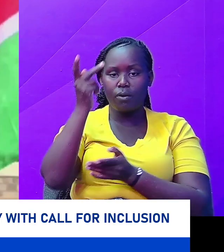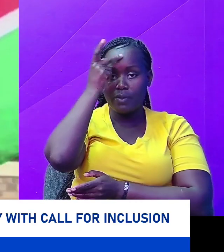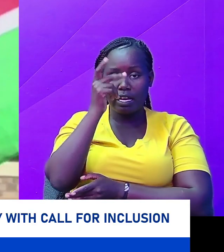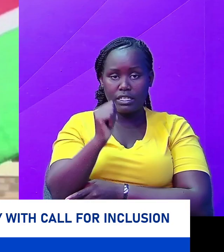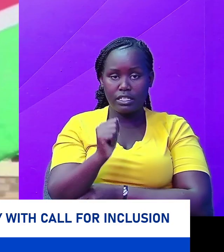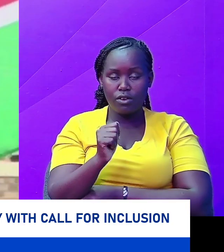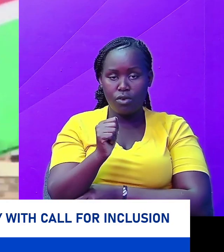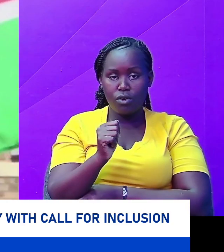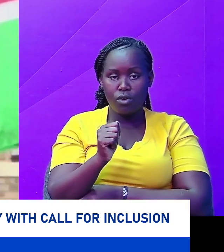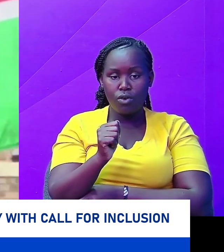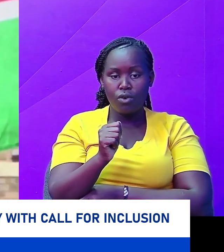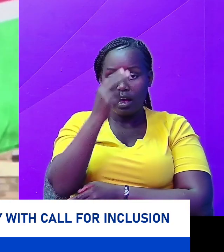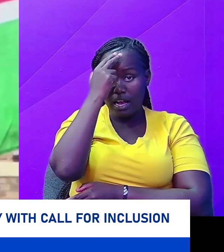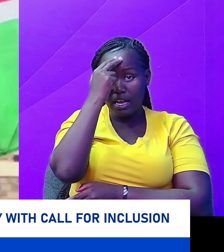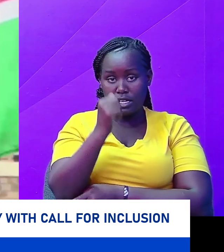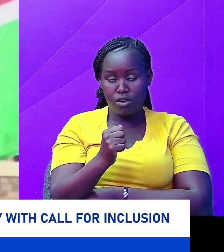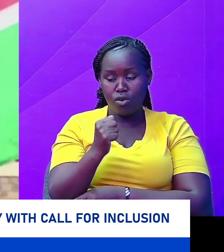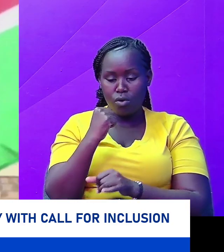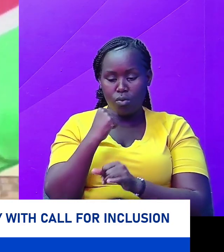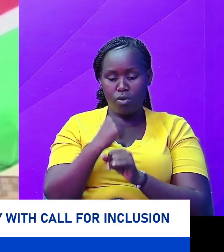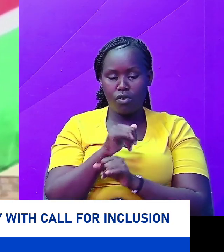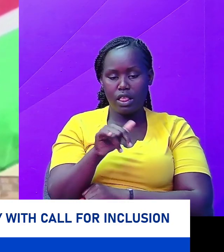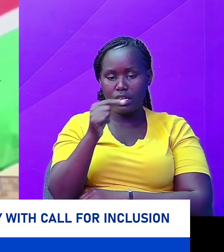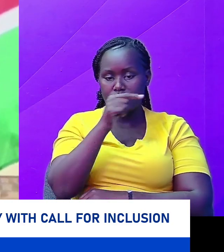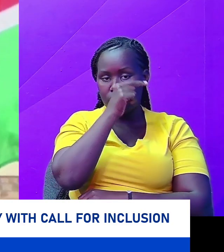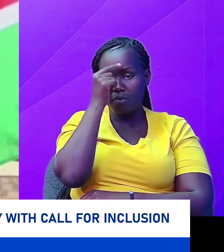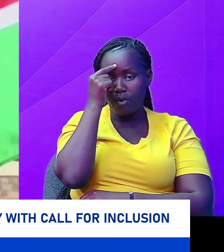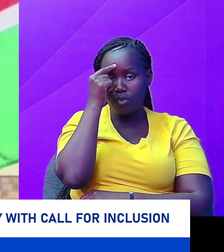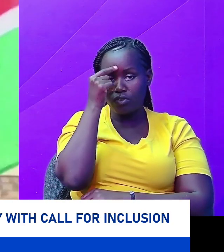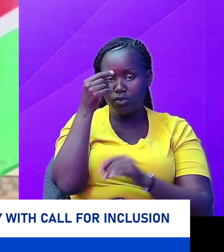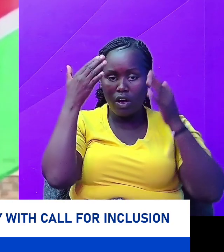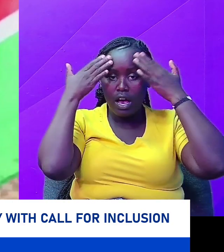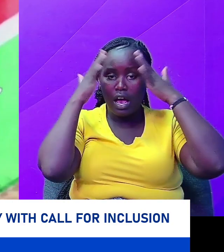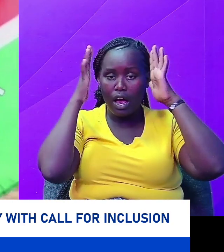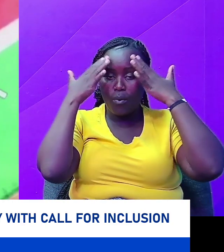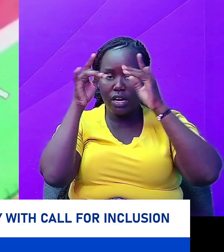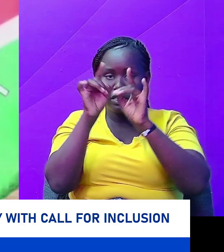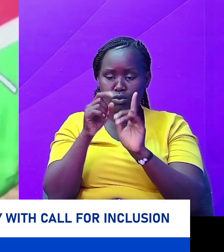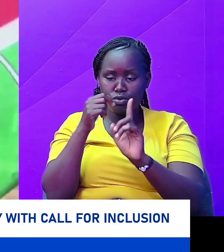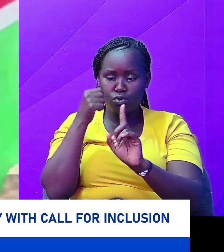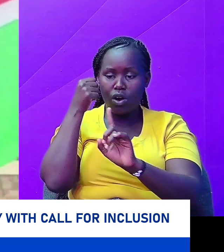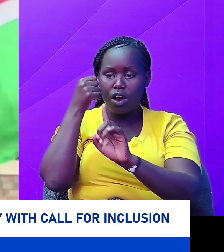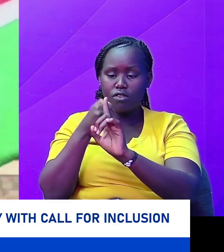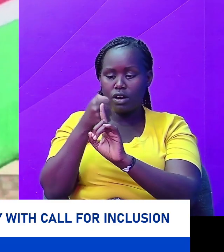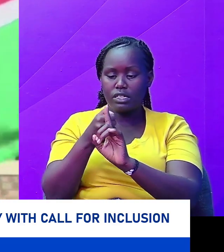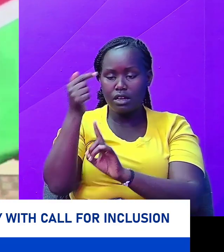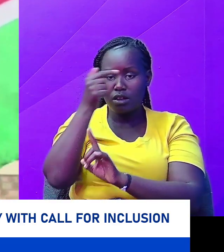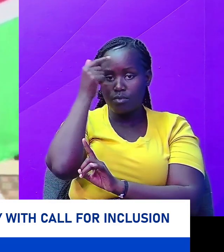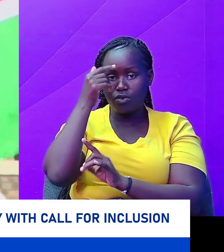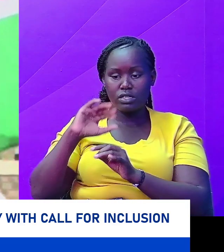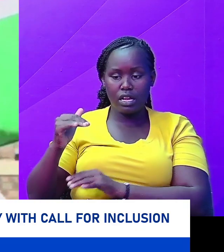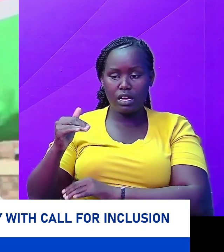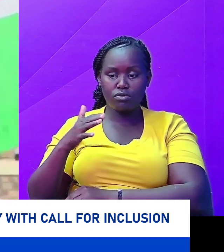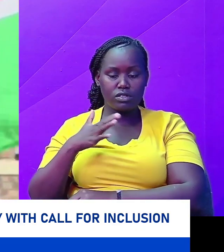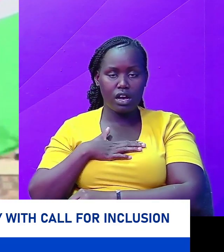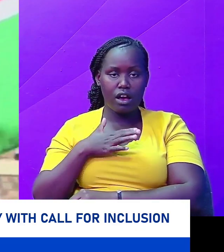kwamba tumefanya ile jambo kwa sababu ya awareness na advocacy, kwa sababu katika kaunti yetu ya